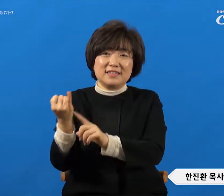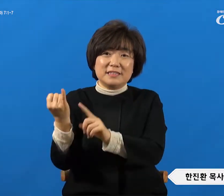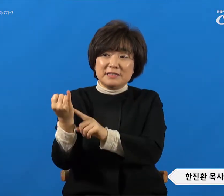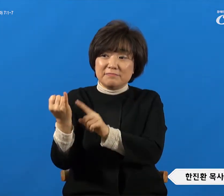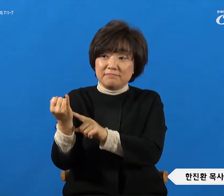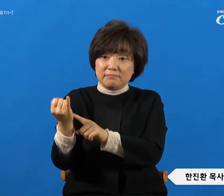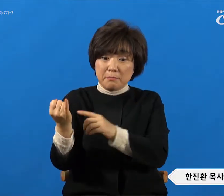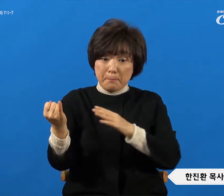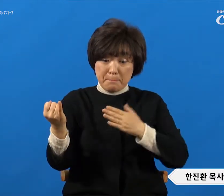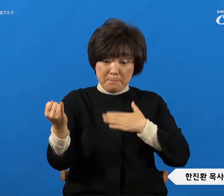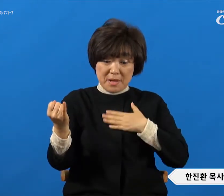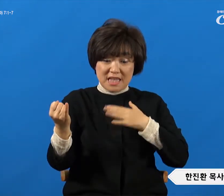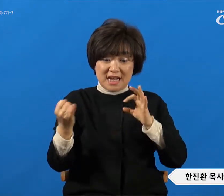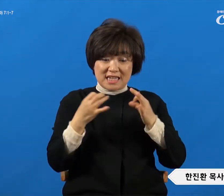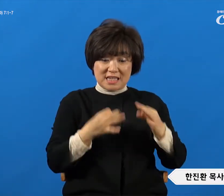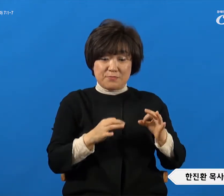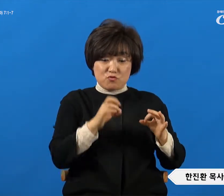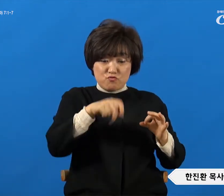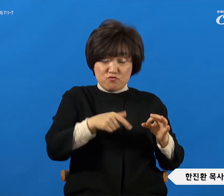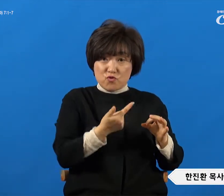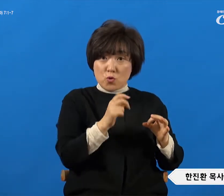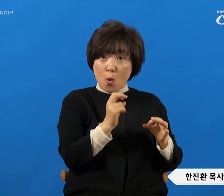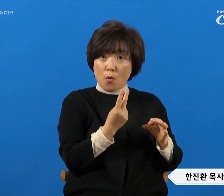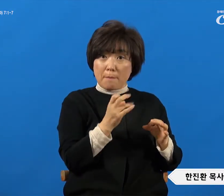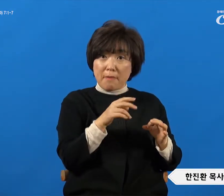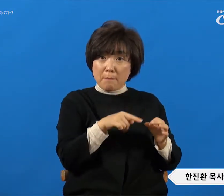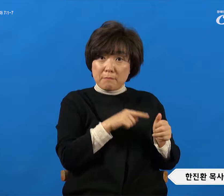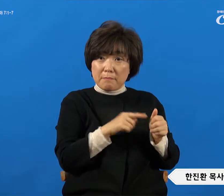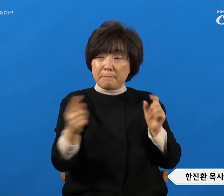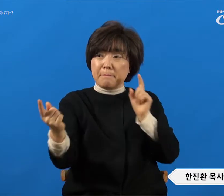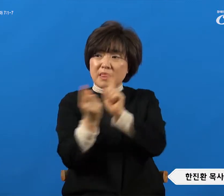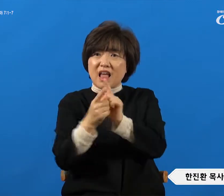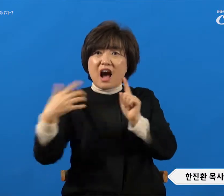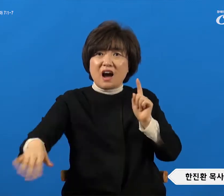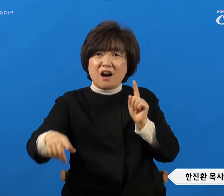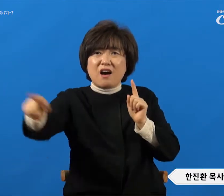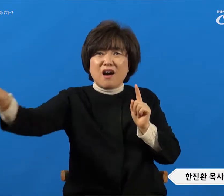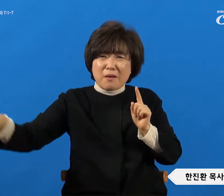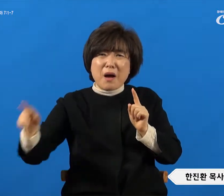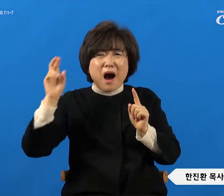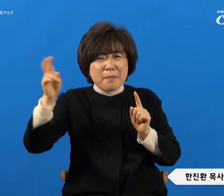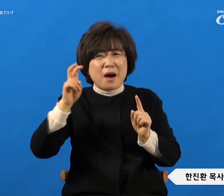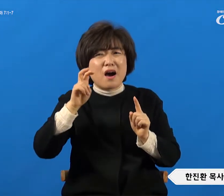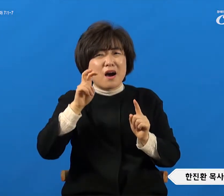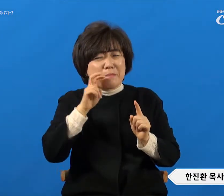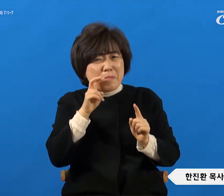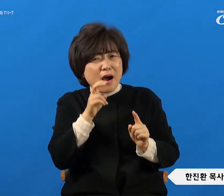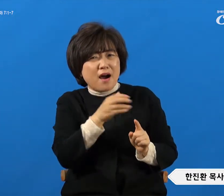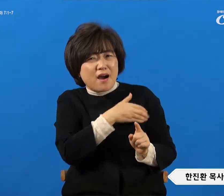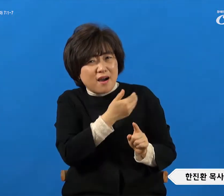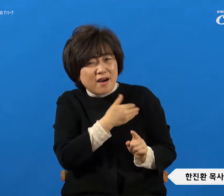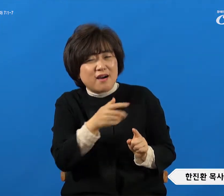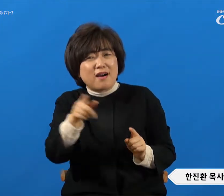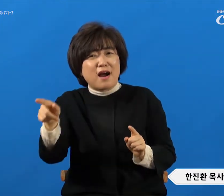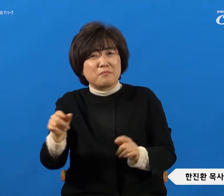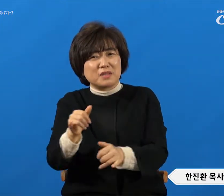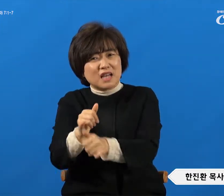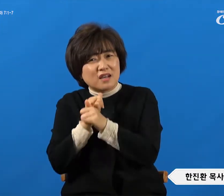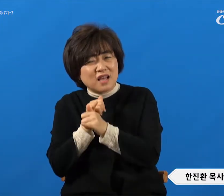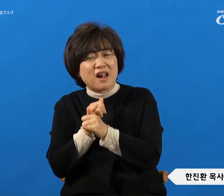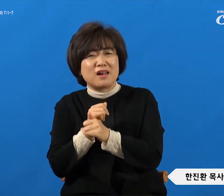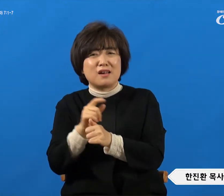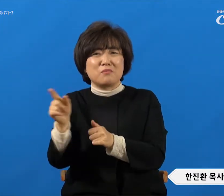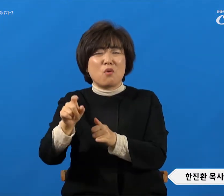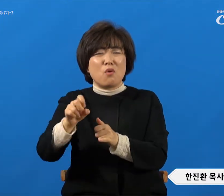어디에 던져버렸을지도 모르겠고, 점점 더 범죄의 나락으로 빠져들고 윤락가를 헤매거나 아니면